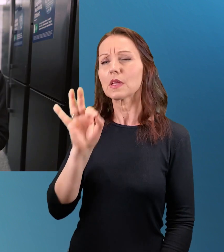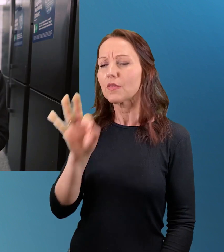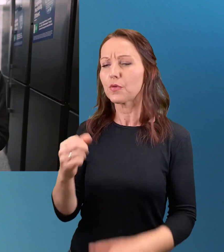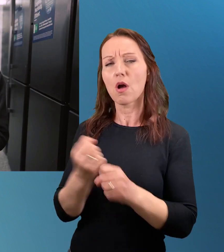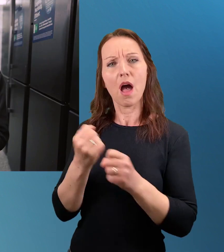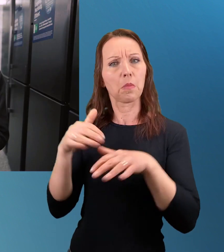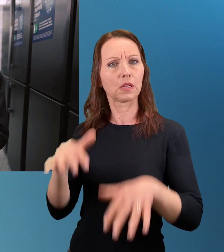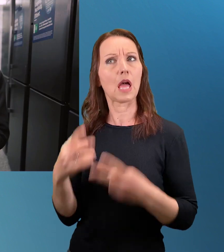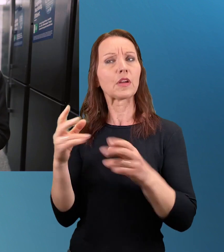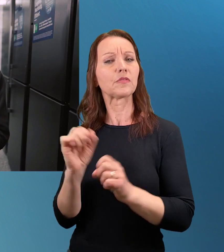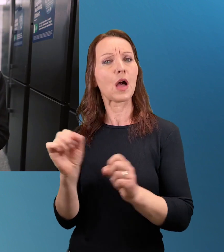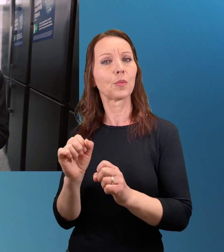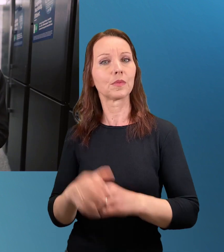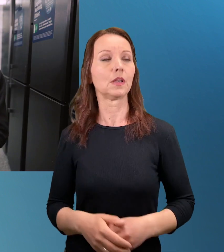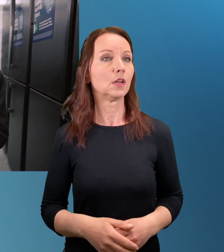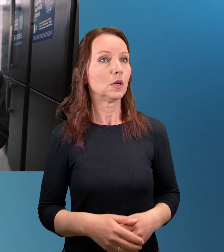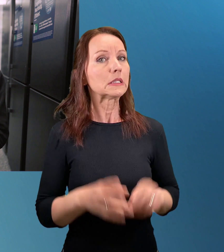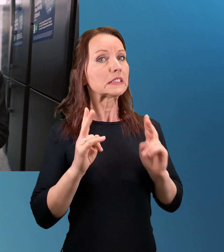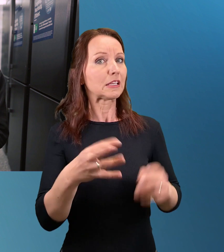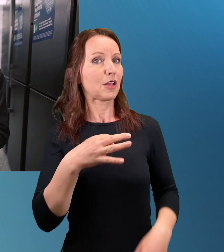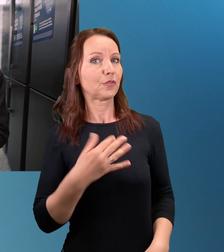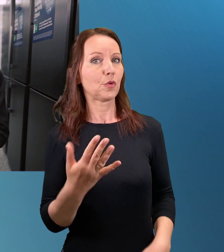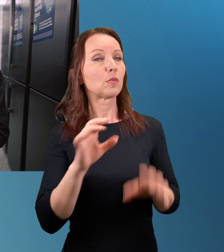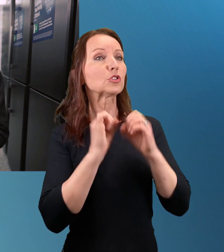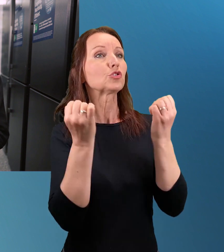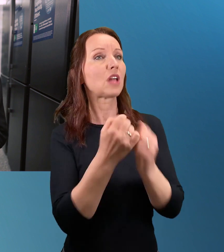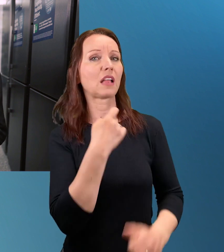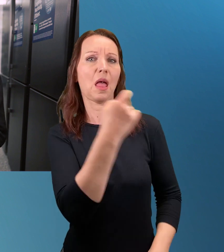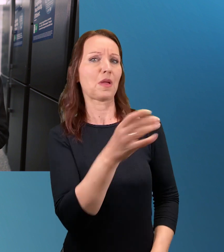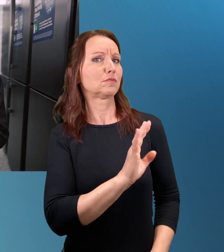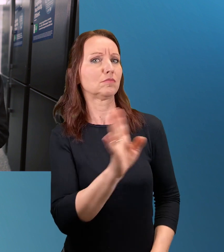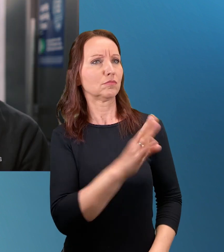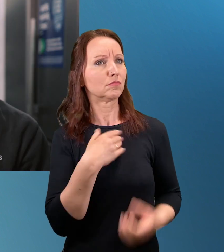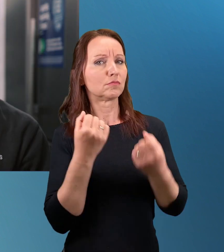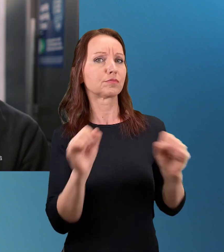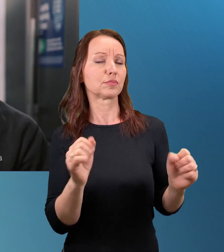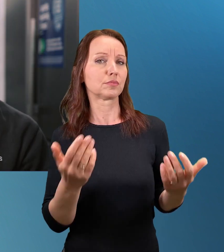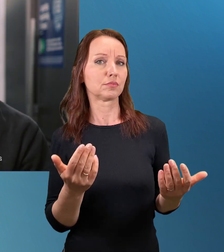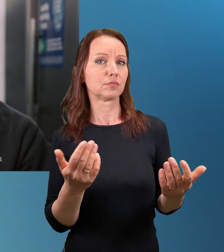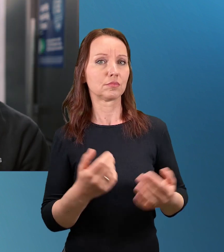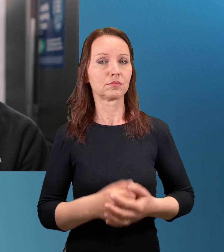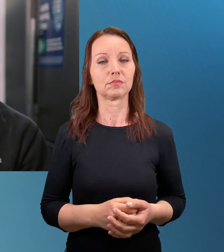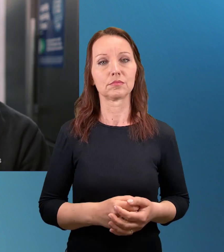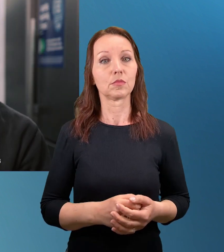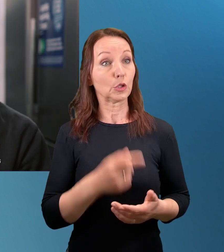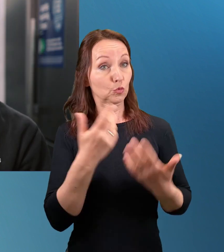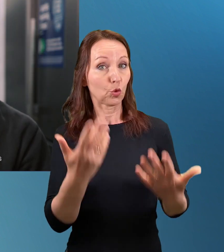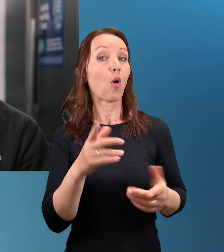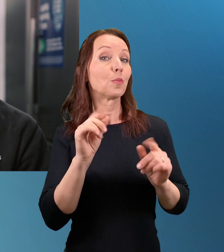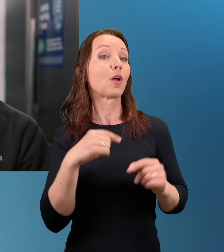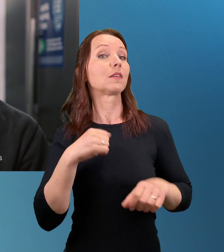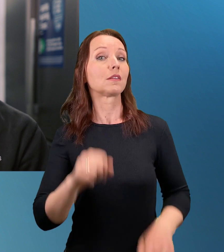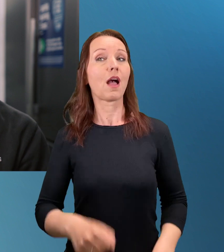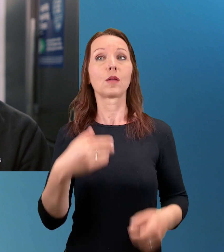Arbeit zu haben? Schwierheit. Nicht vom Staat abhängen zu sein. Und dann kann man auch in